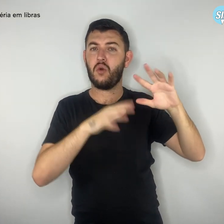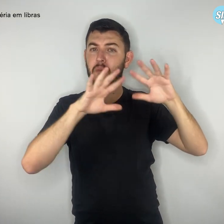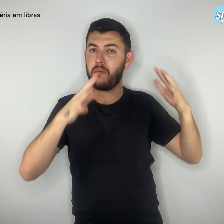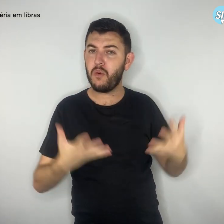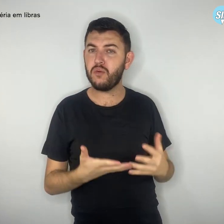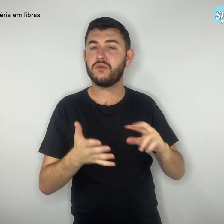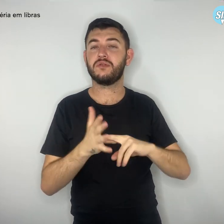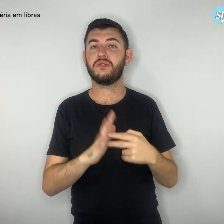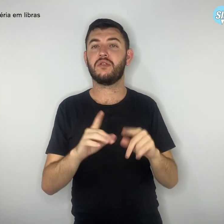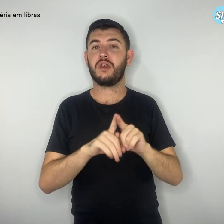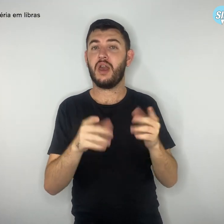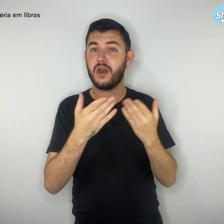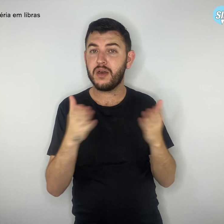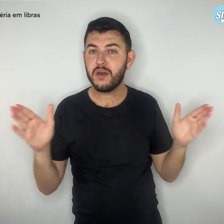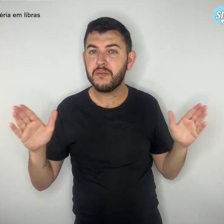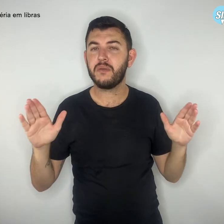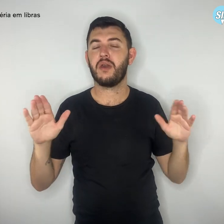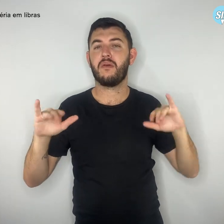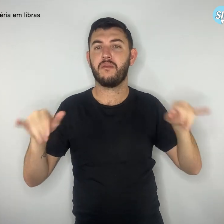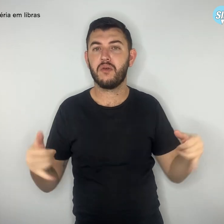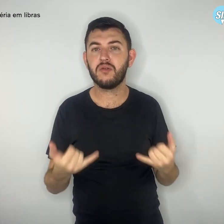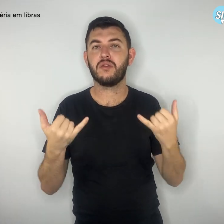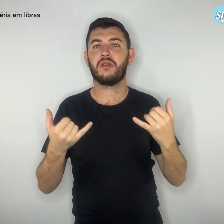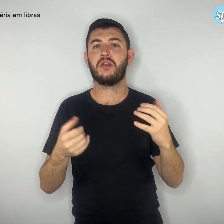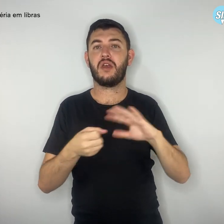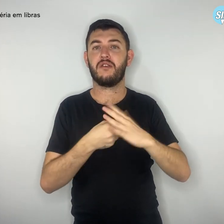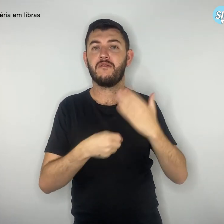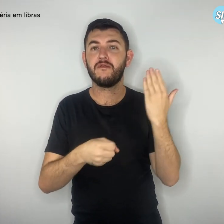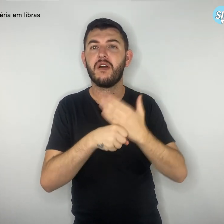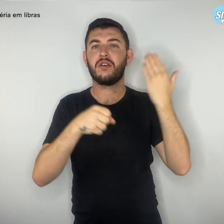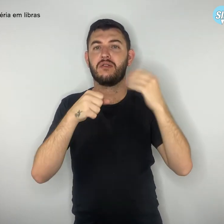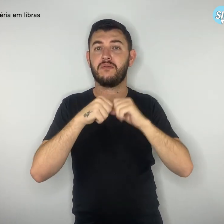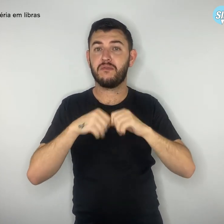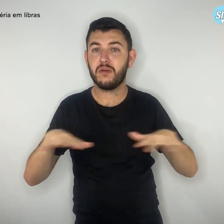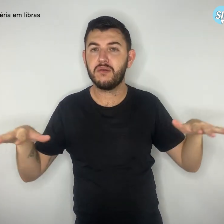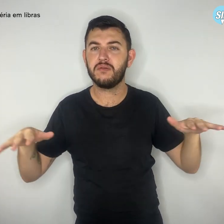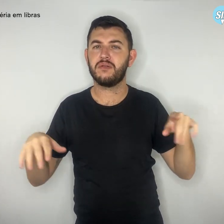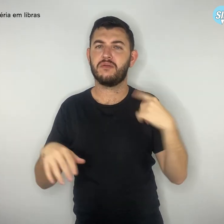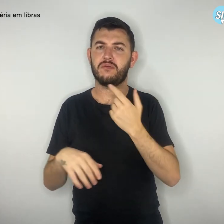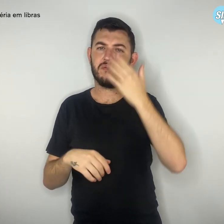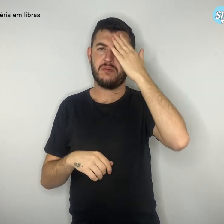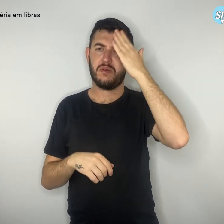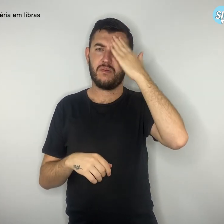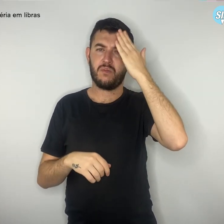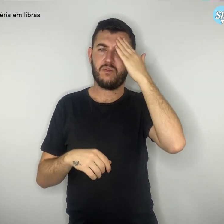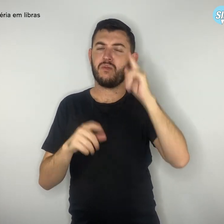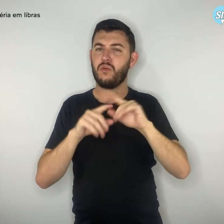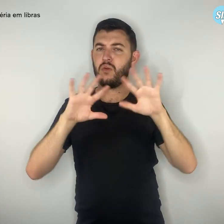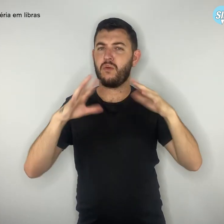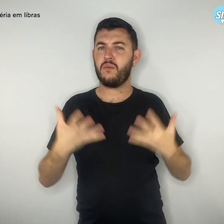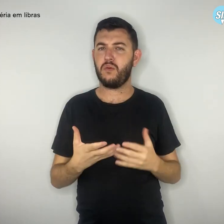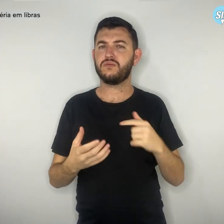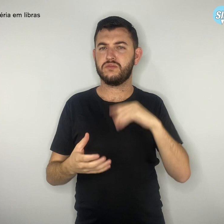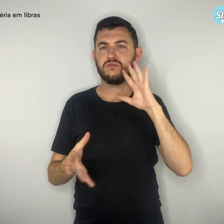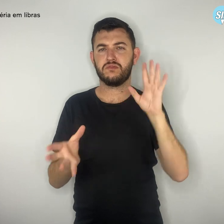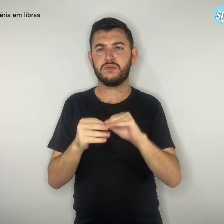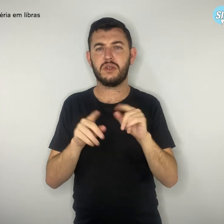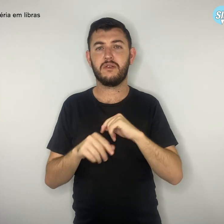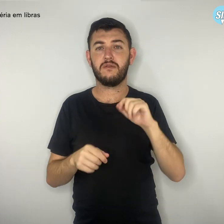mundial é abrir alas para a ascensão do fascismo em nível mundial. O mundo já via a ascensão